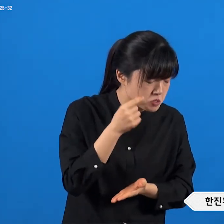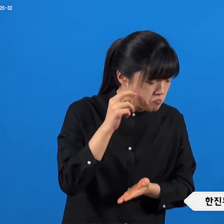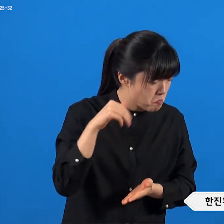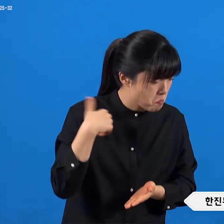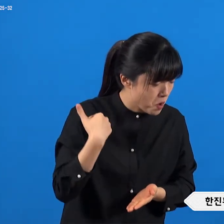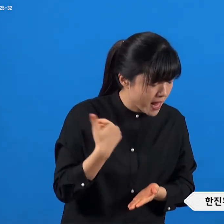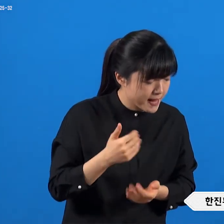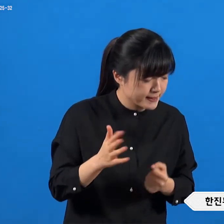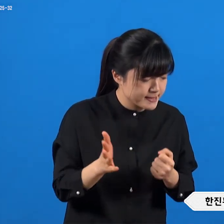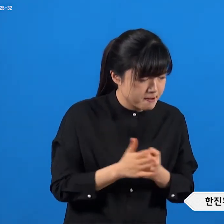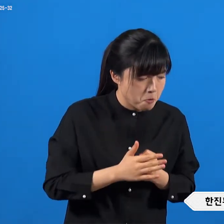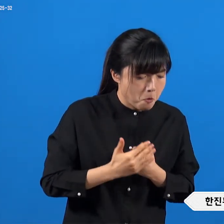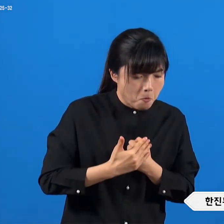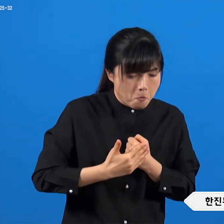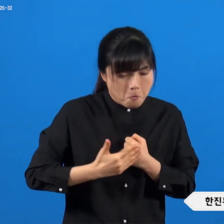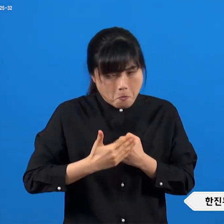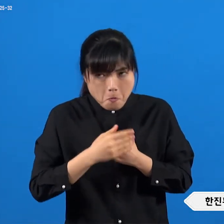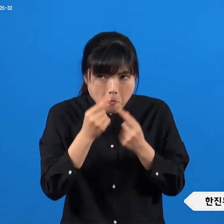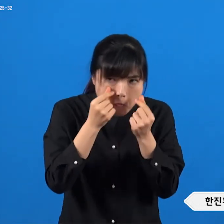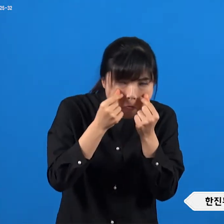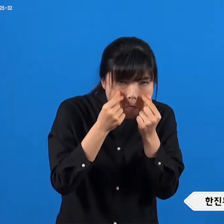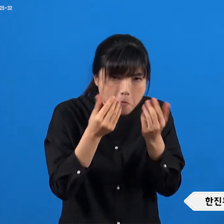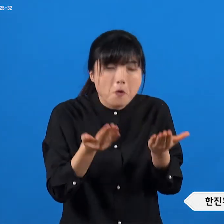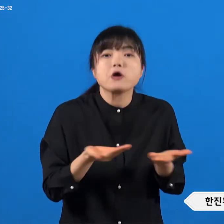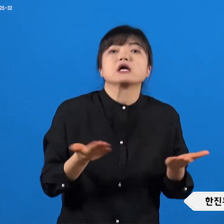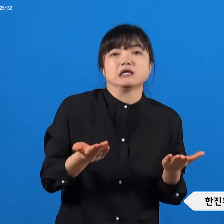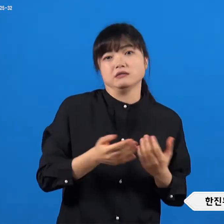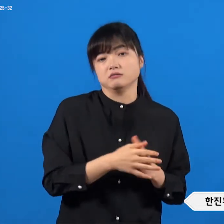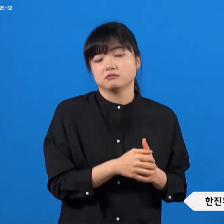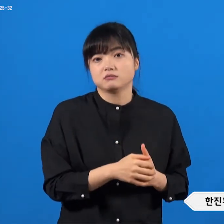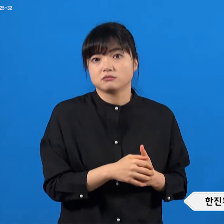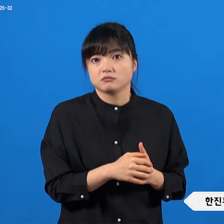두려워서 아버지 눈치 보면서 슬슬 일한 것입니다.